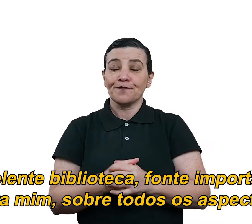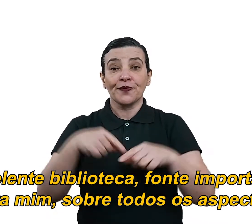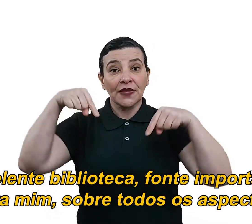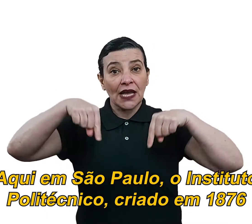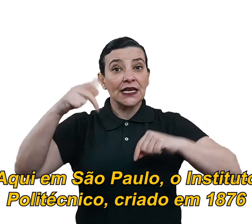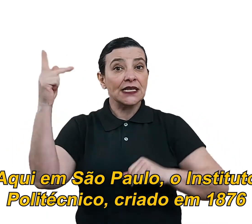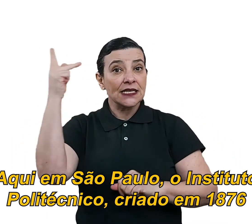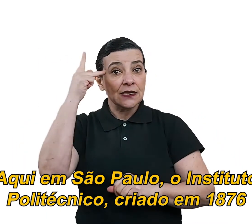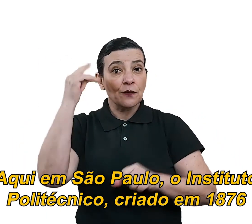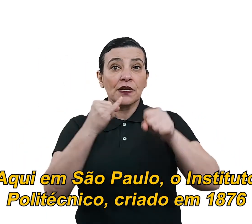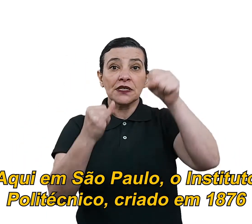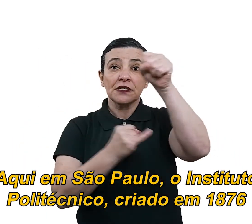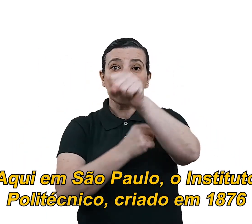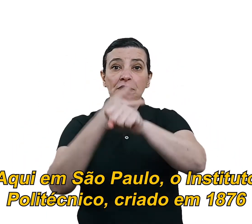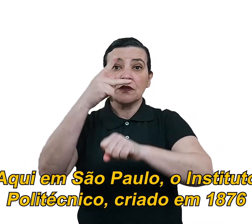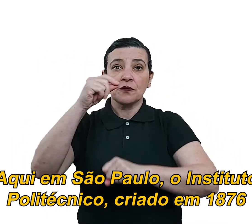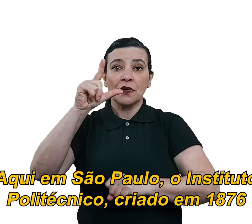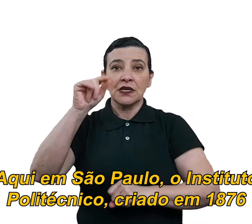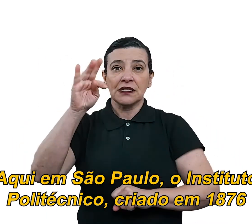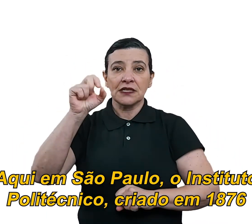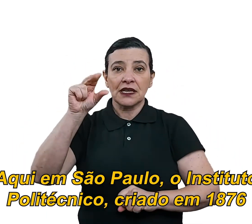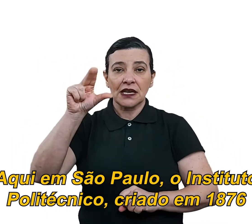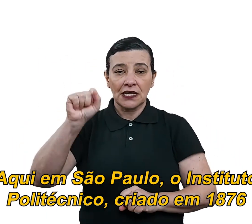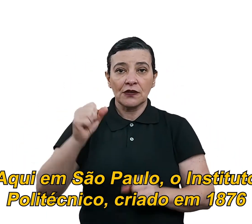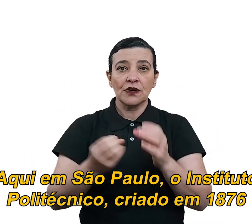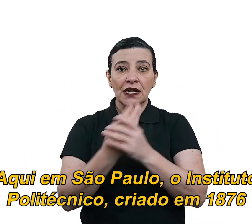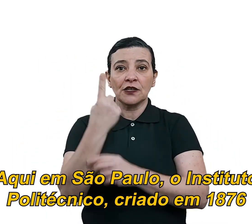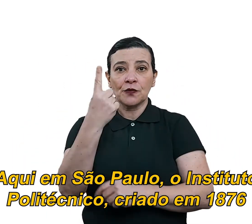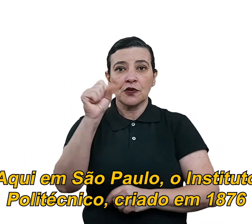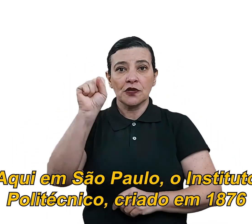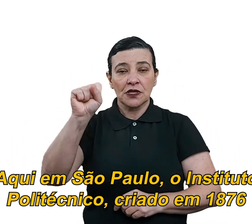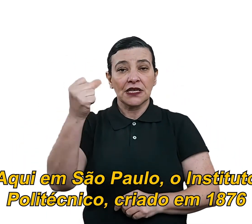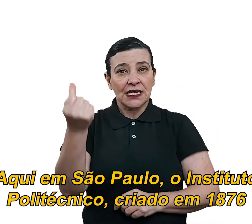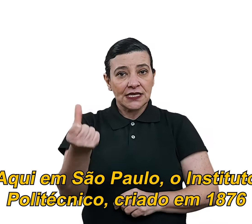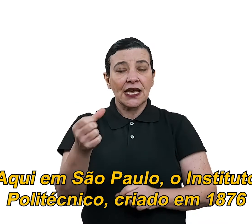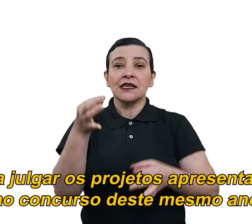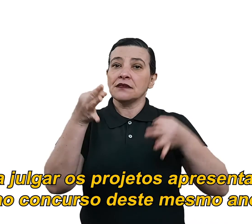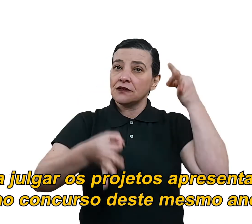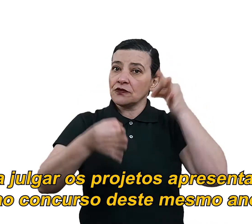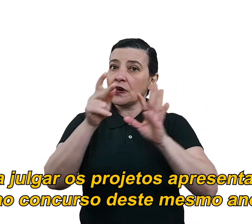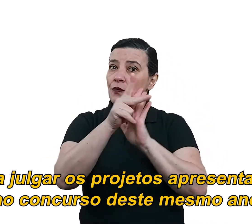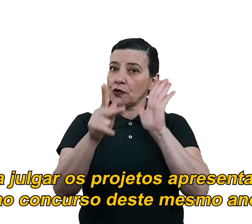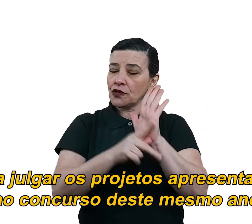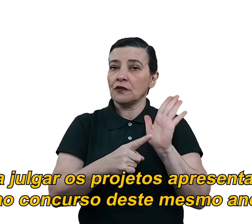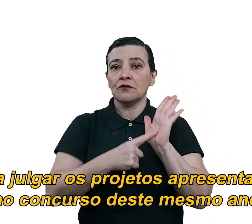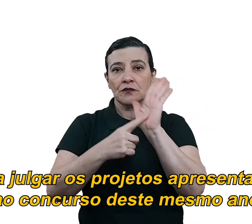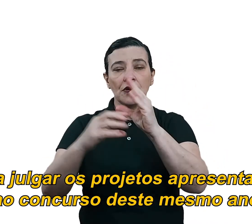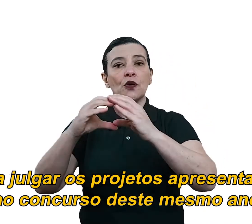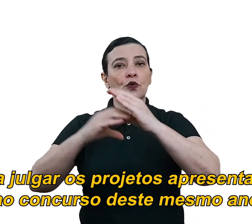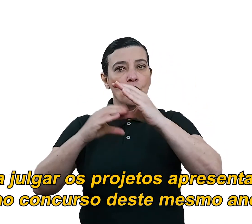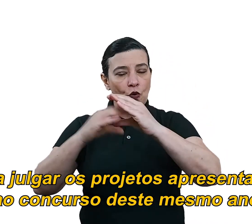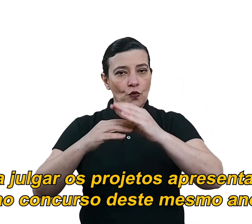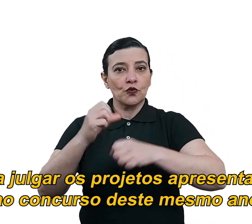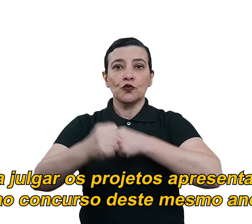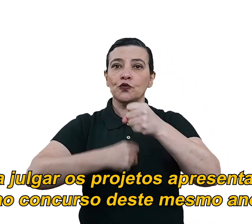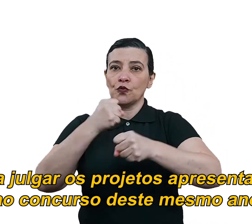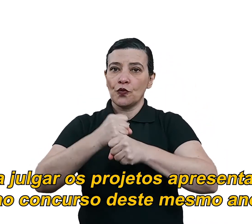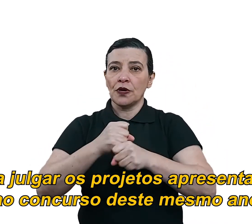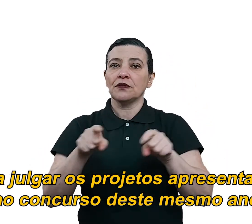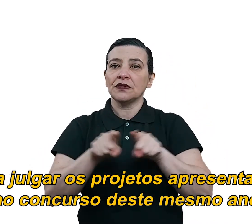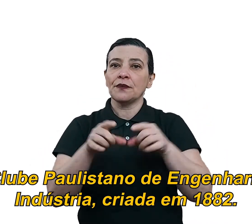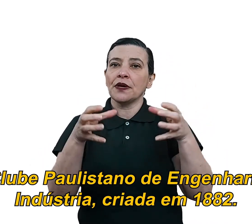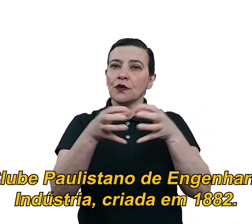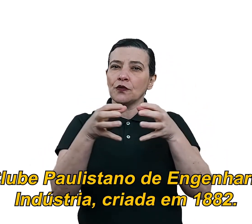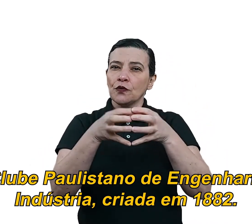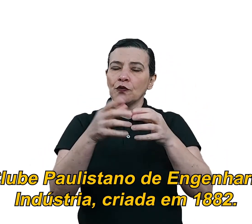os aspectos. Aqui em São Paulo, o Instituto Politécnico, criado em 1876 para julgar os projetos apresentados ao concurso deste